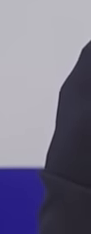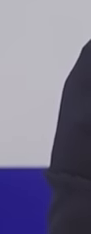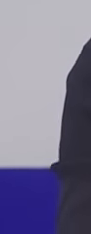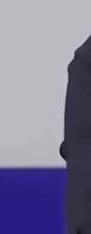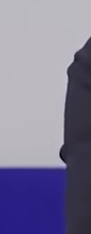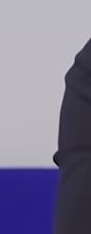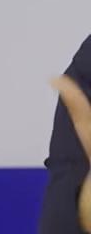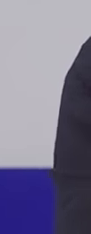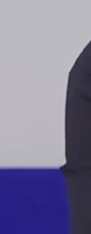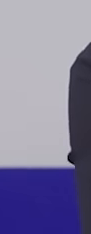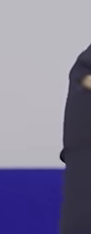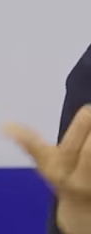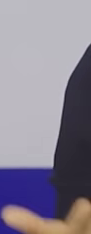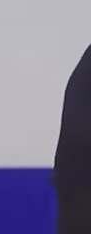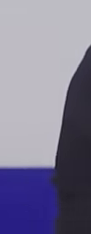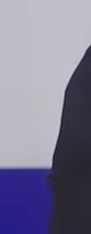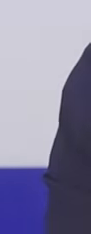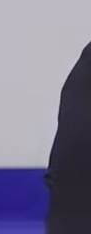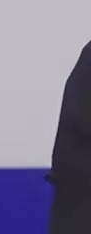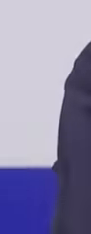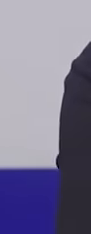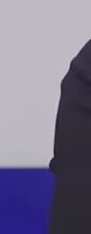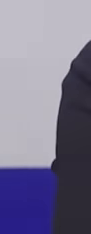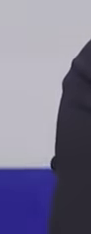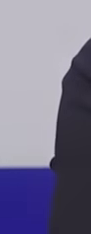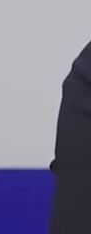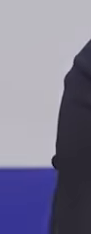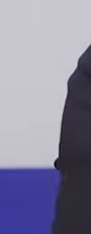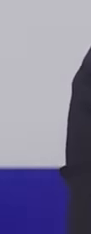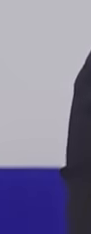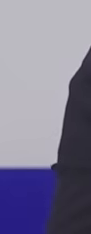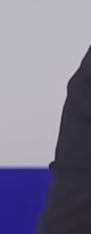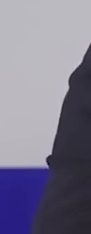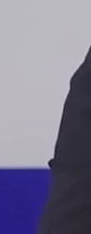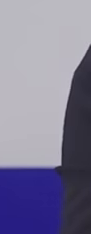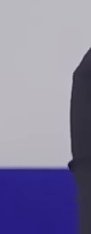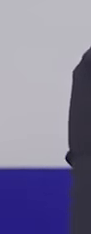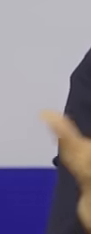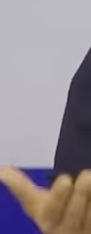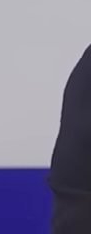존경하는 국민 여러분, 그리고 사랑하는 당원 동지 여러분,